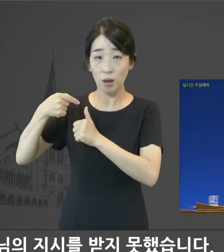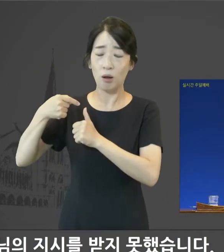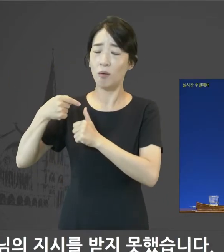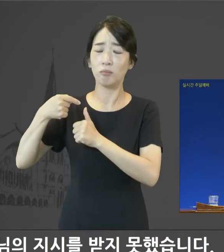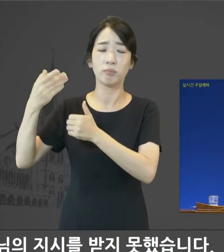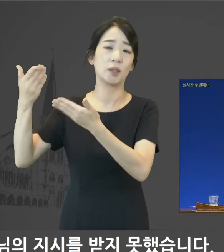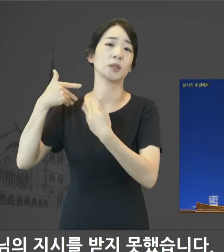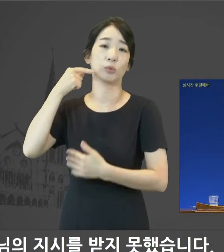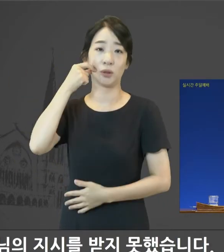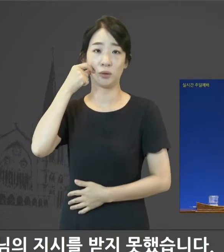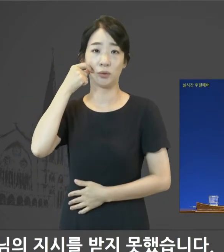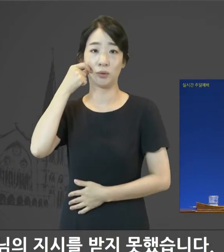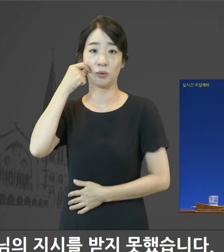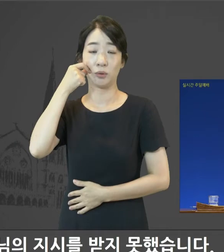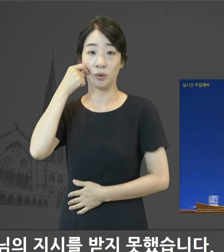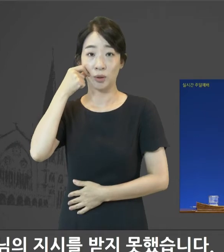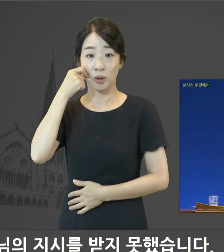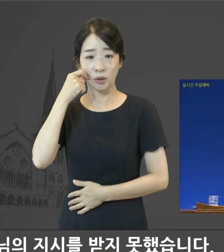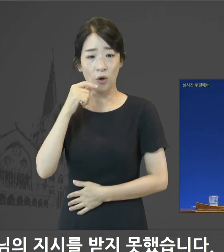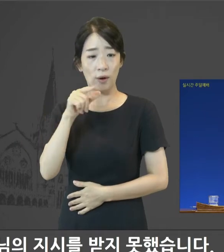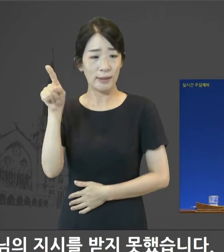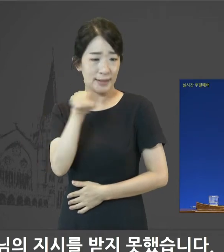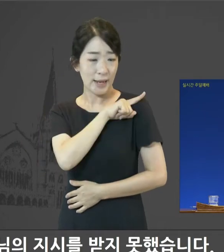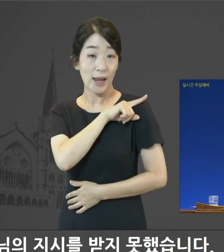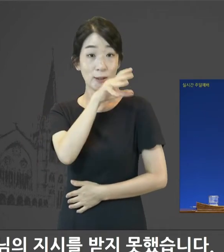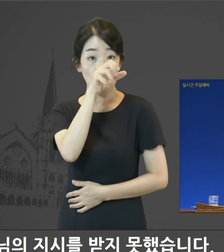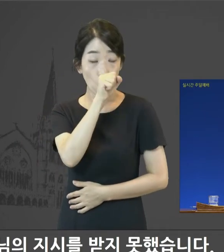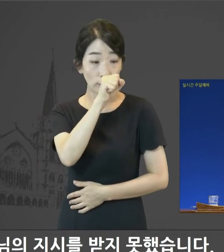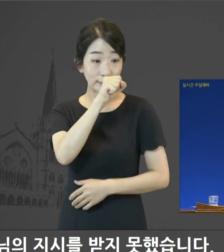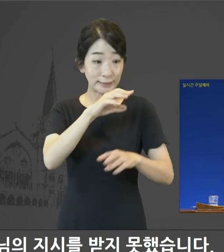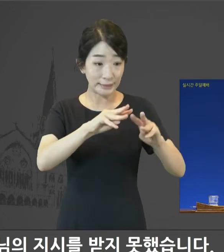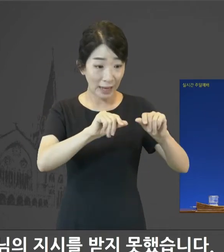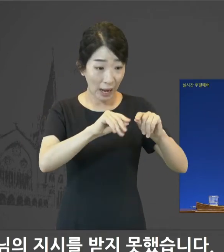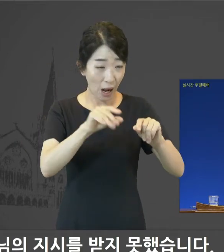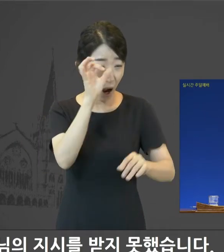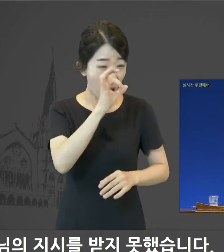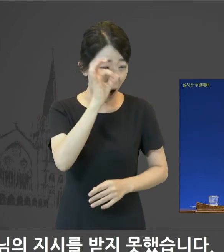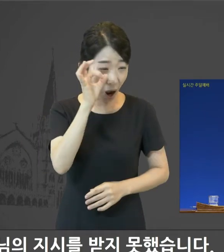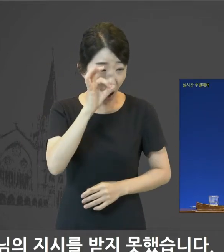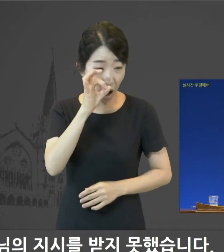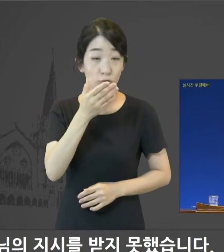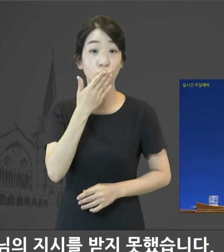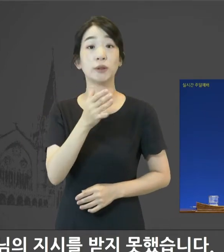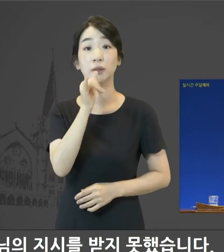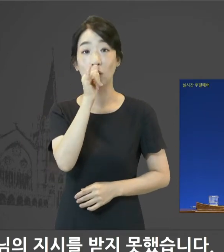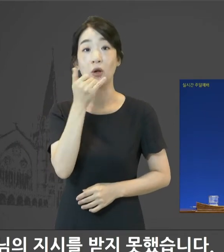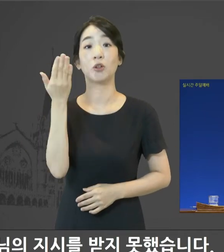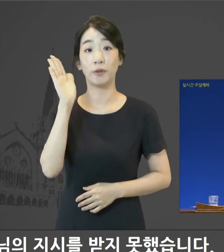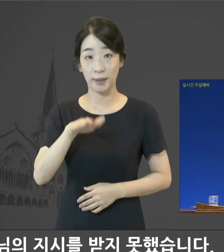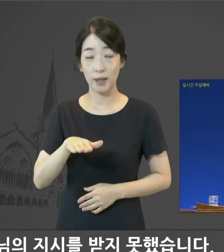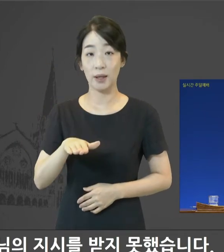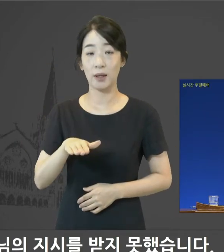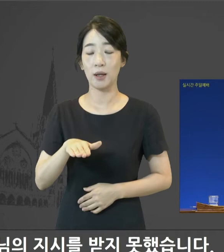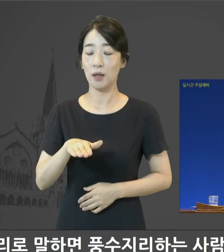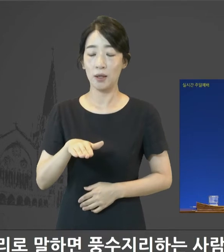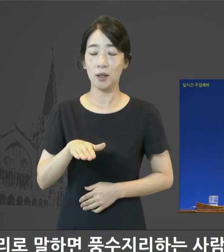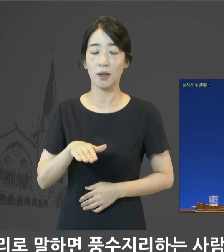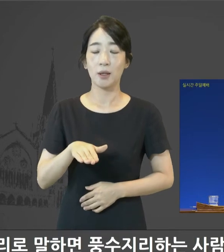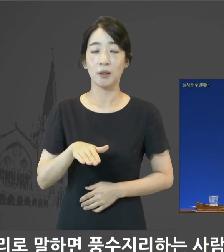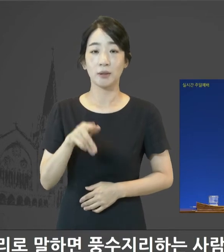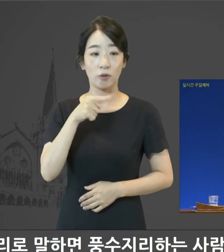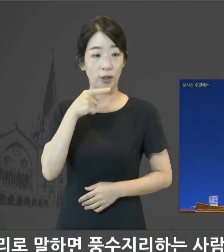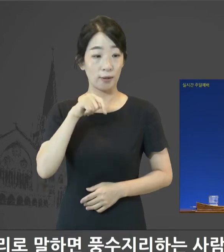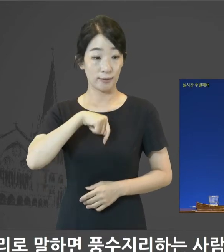다 동원해가지고 제일 좋은 땅을 찾을 수도 있었겠죠. 근데 다윗은 그렇게 하지 않고 아직